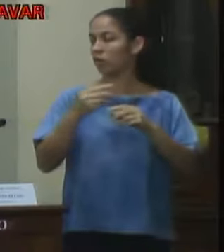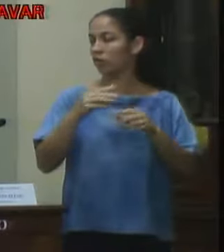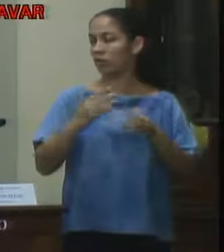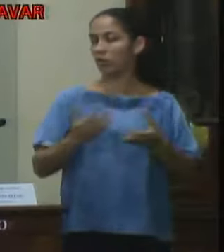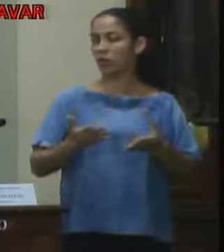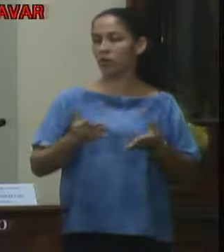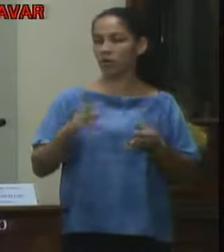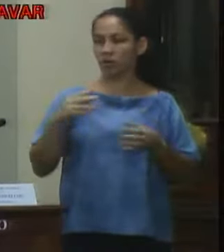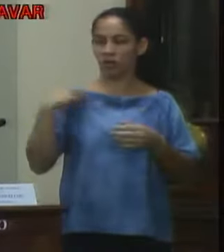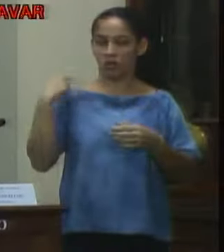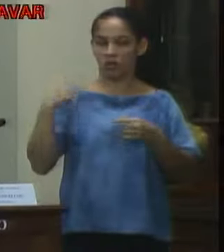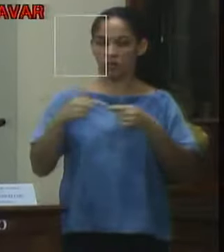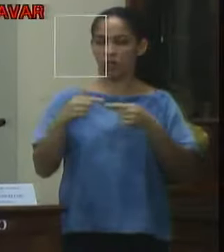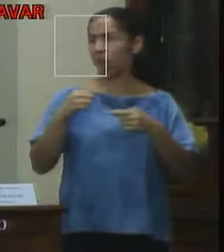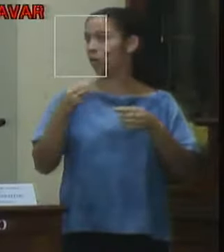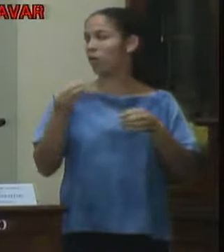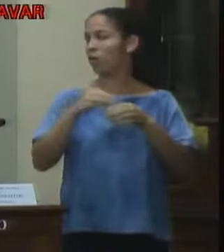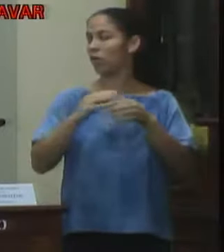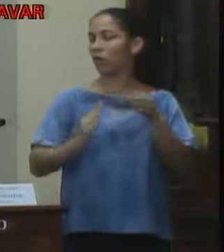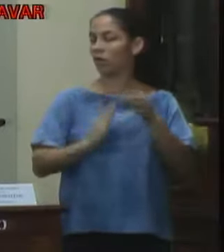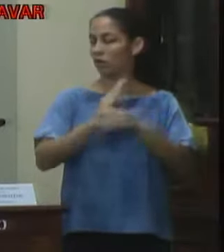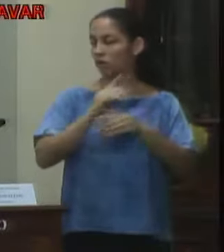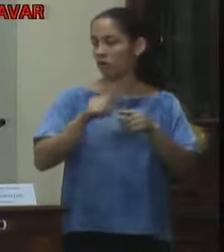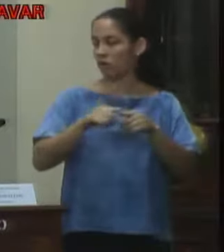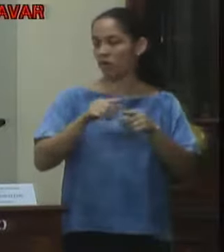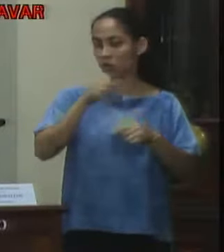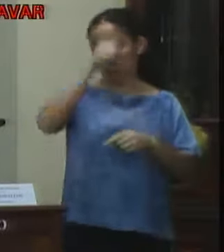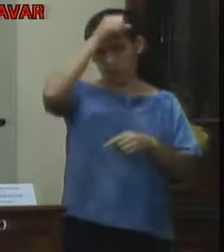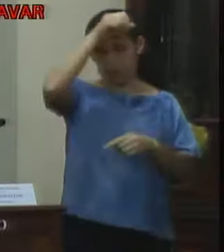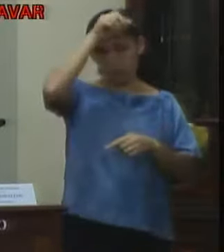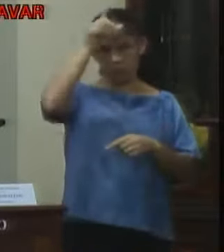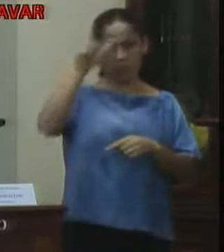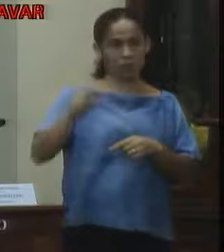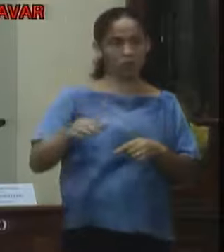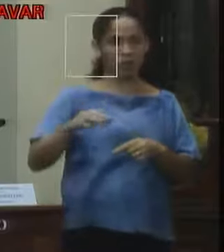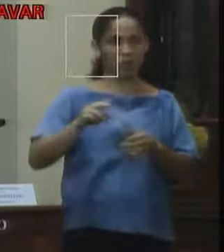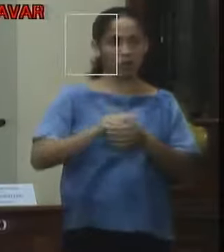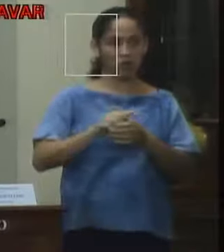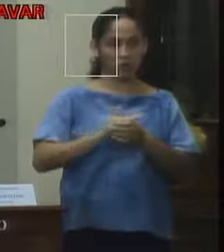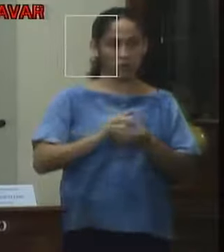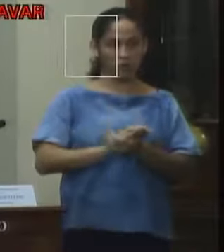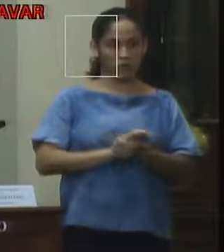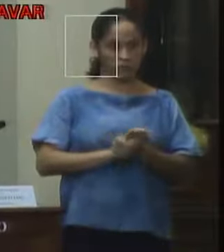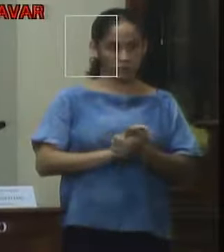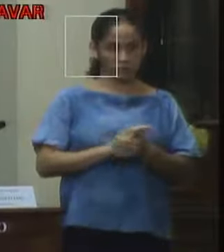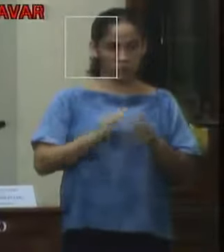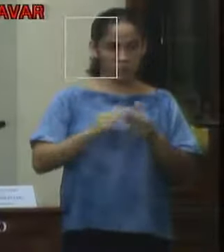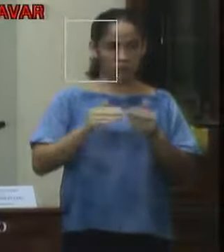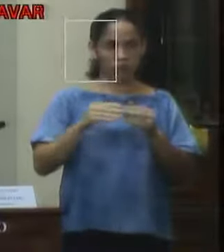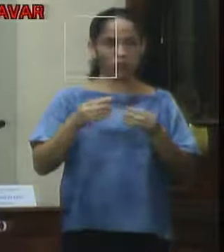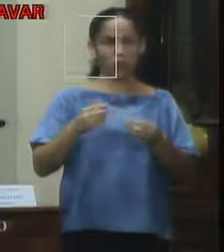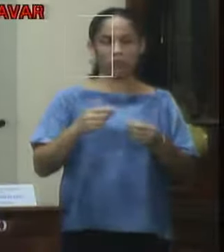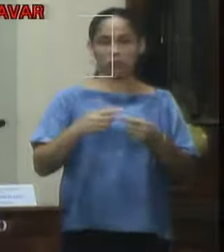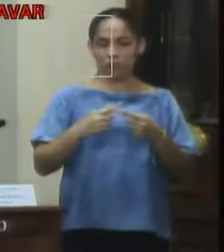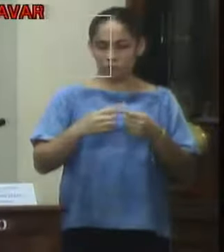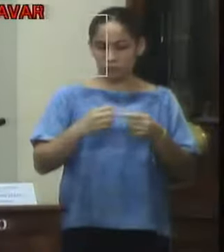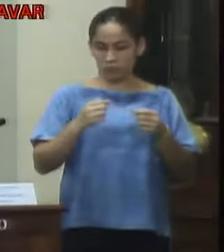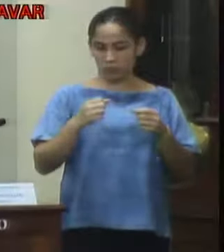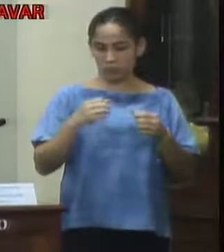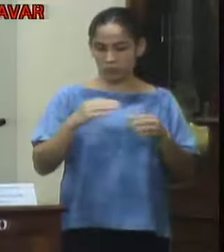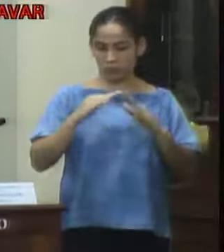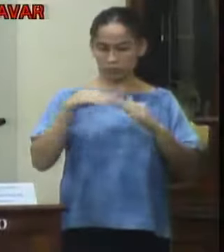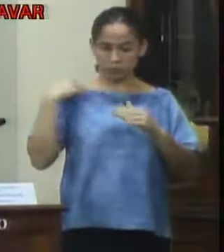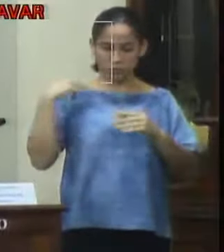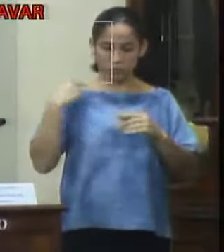enviado ao senhor Luiz Fernando Furtado da Graça, digníssimo prefeito municipal de Valença, indicando-lhe que o Poder Executivo viabilize através